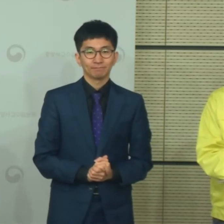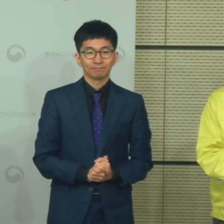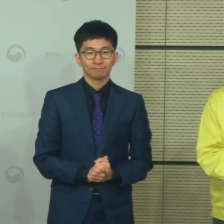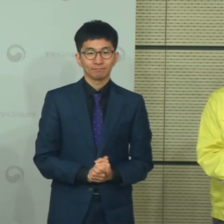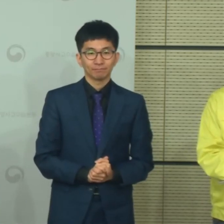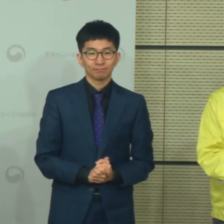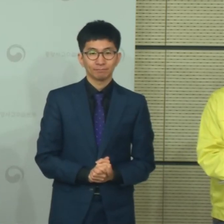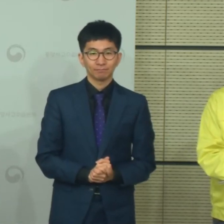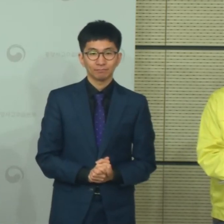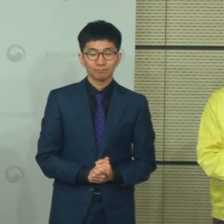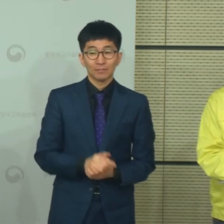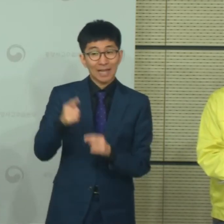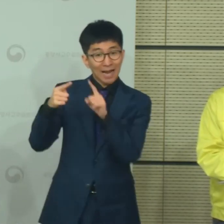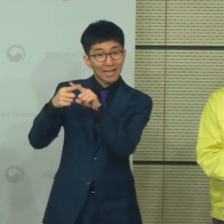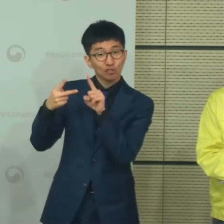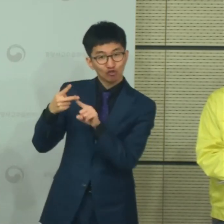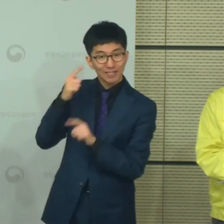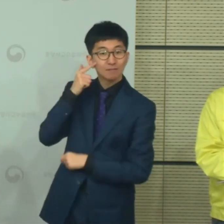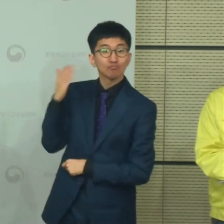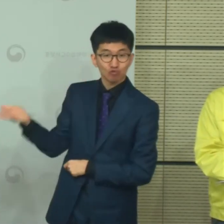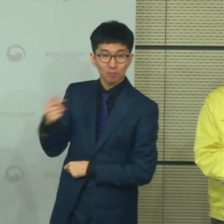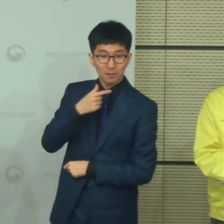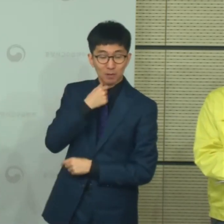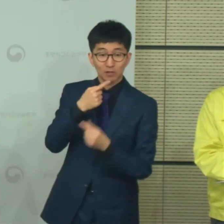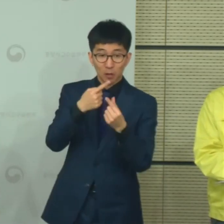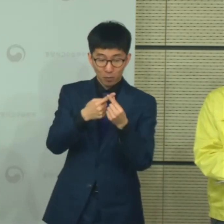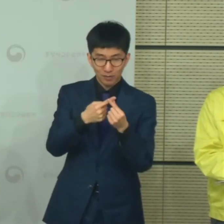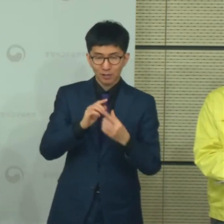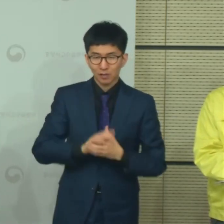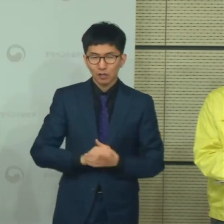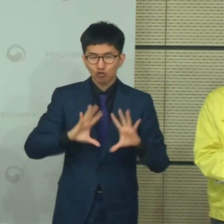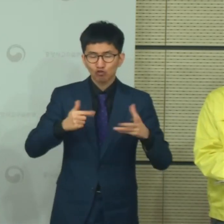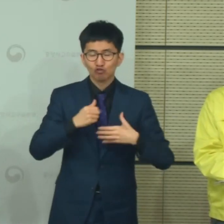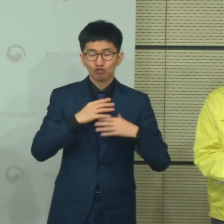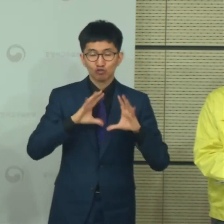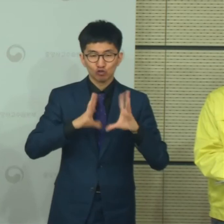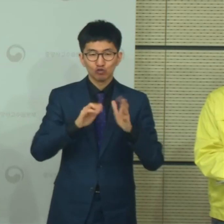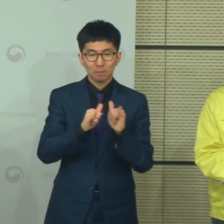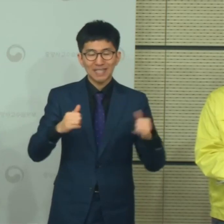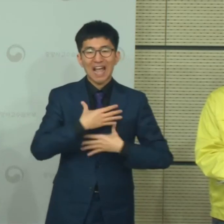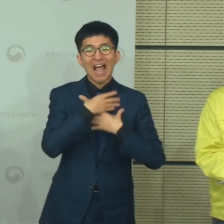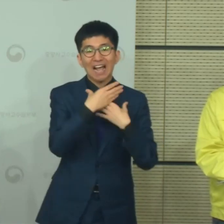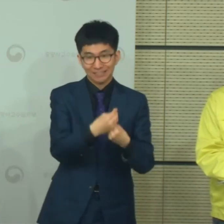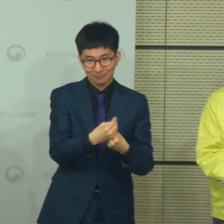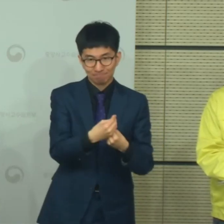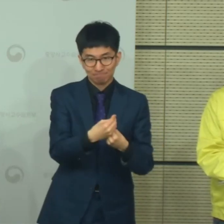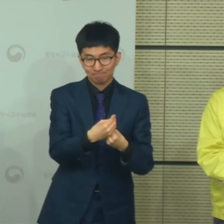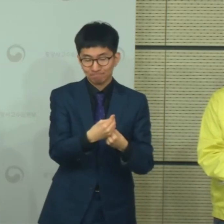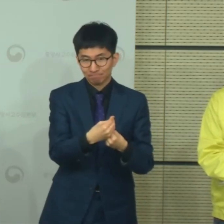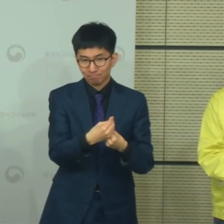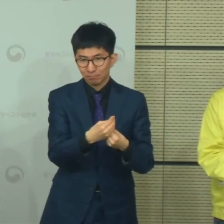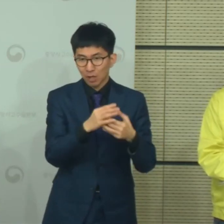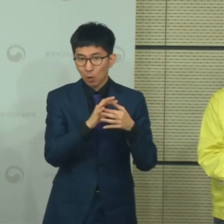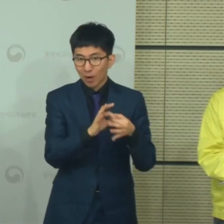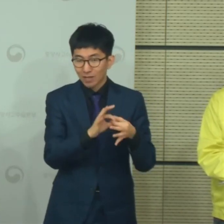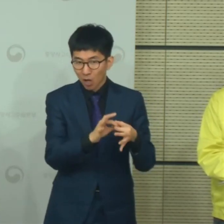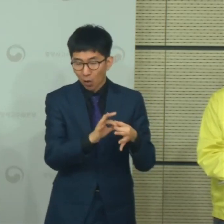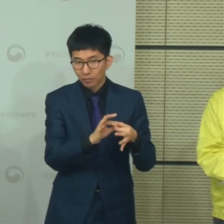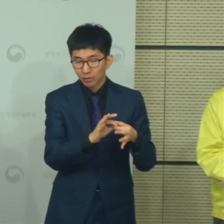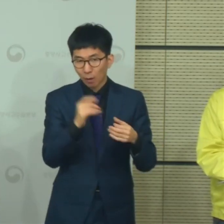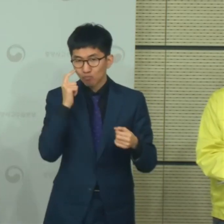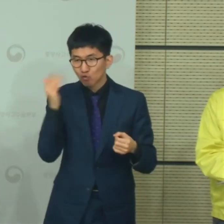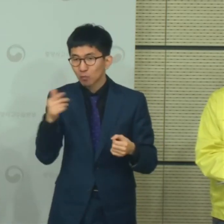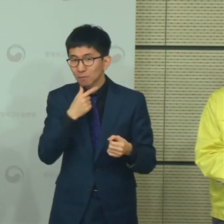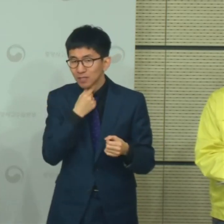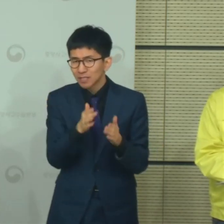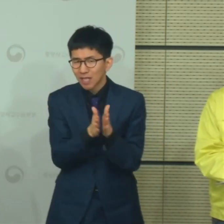그 두 가지 여쭤볼게요. 하나는 이제 국민안심병원이랑 전화진료 대책을 발표를 하셨었는데 언제부터 구체적으로 시행